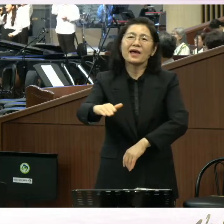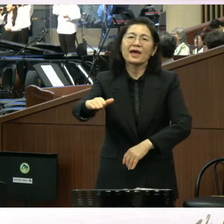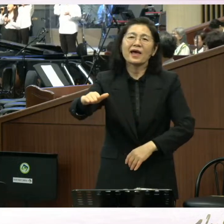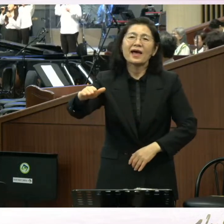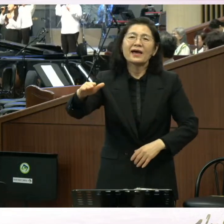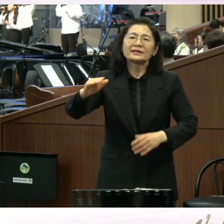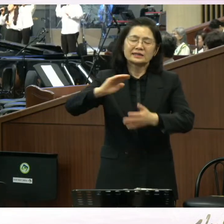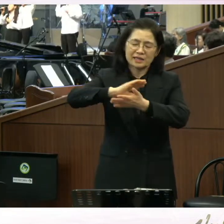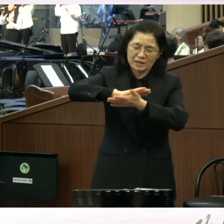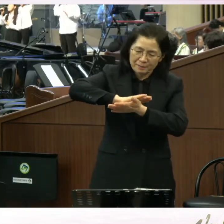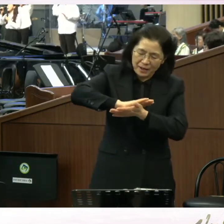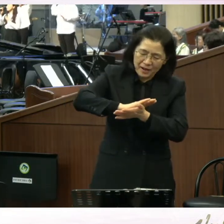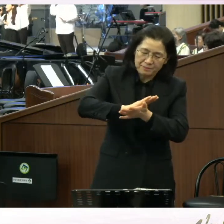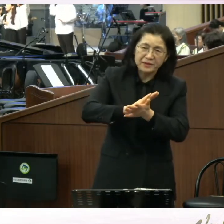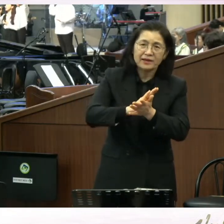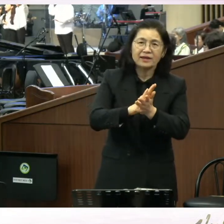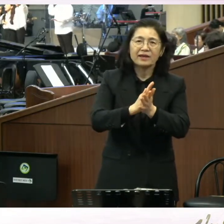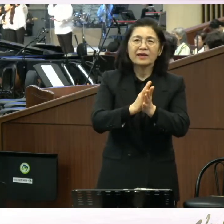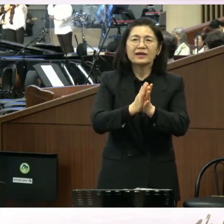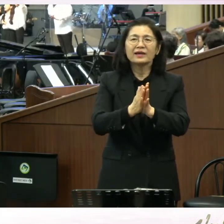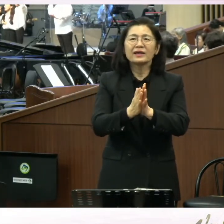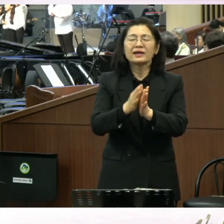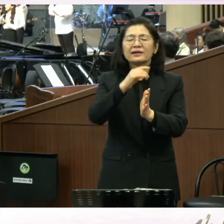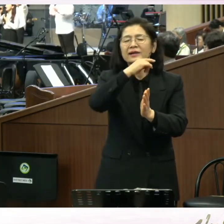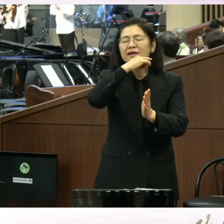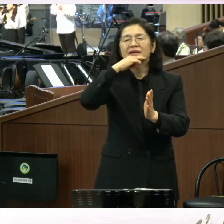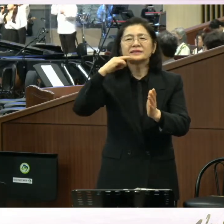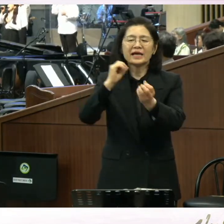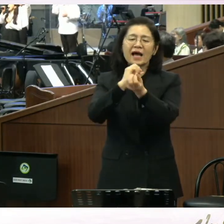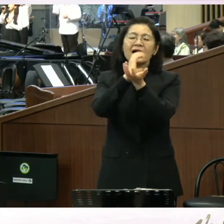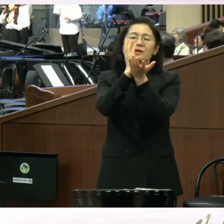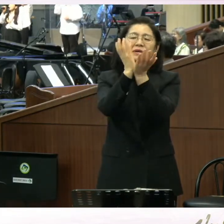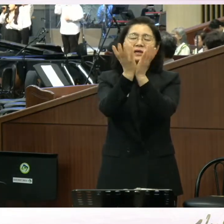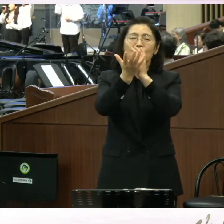외면당하셨네. 심판이